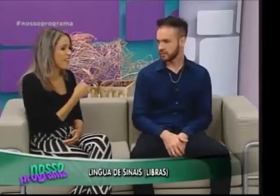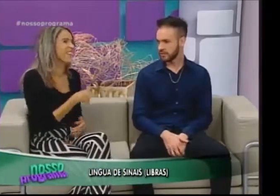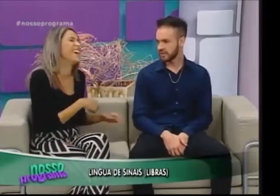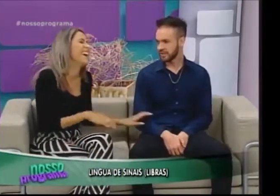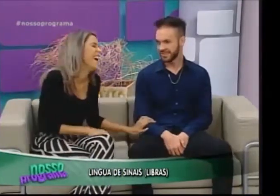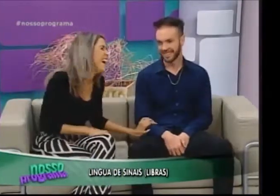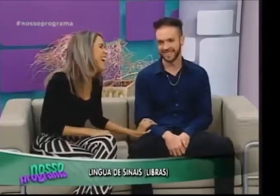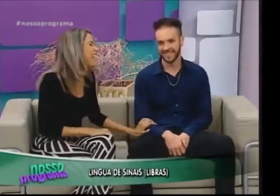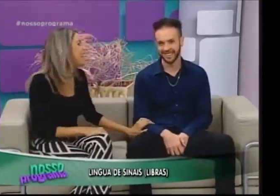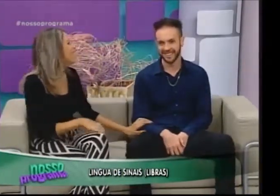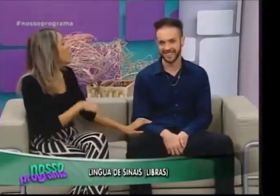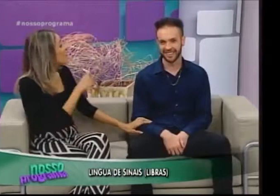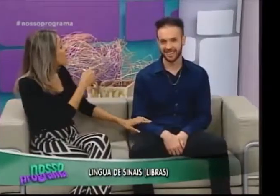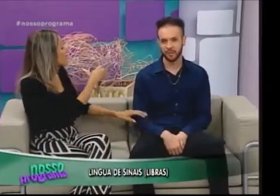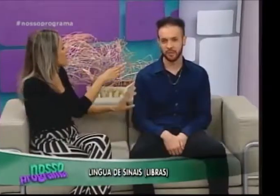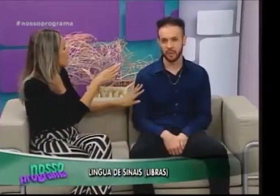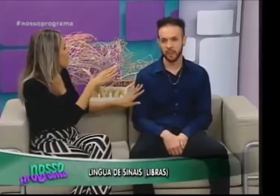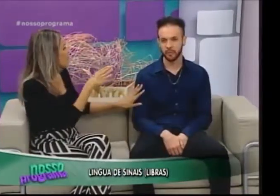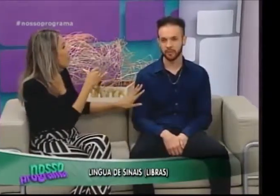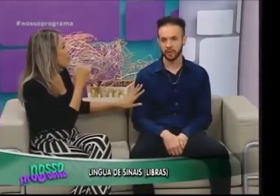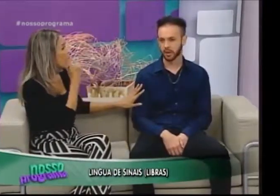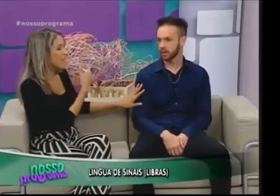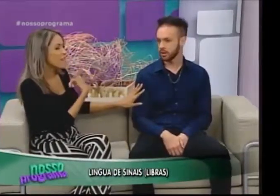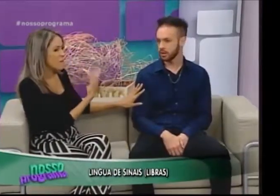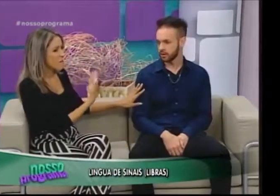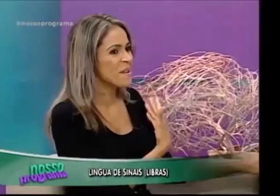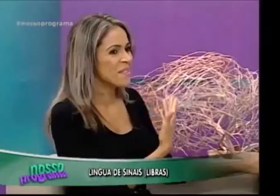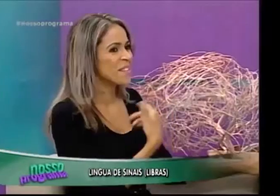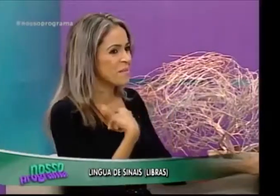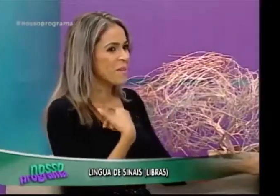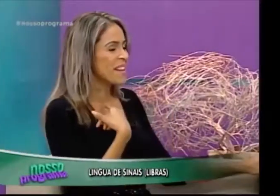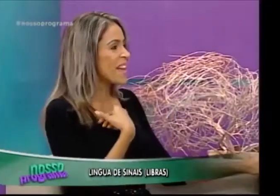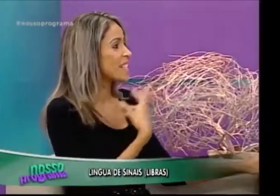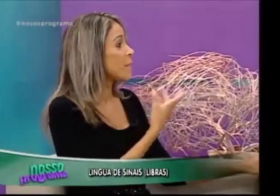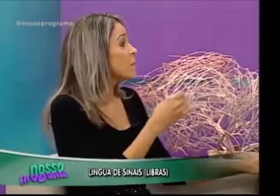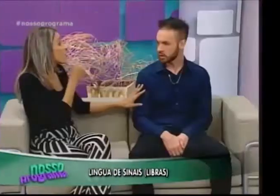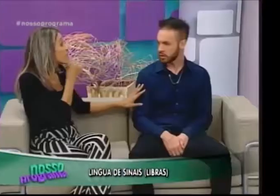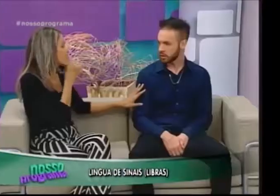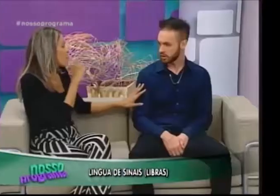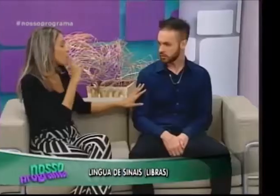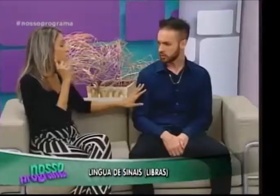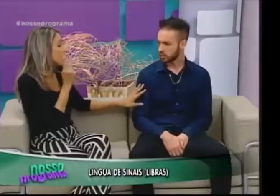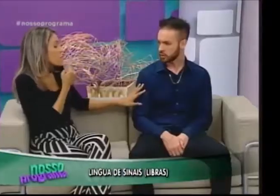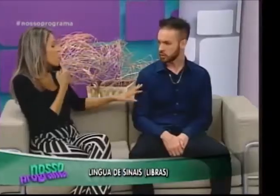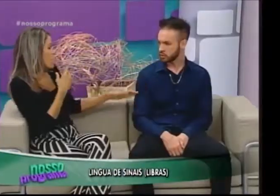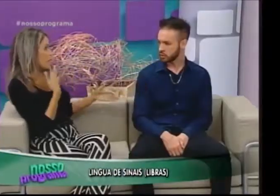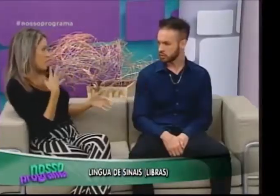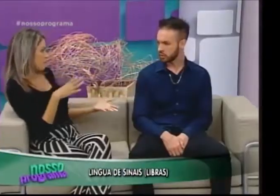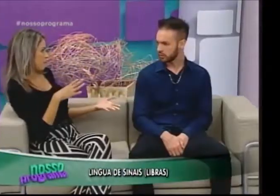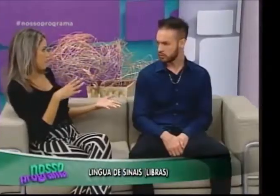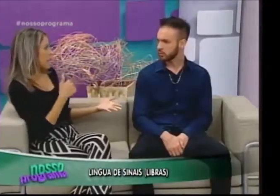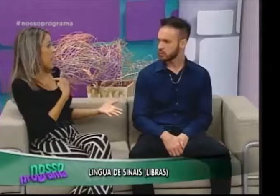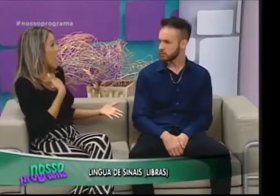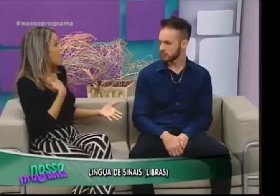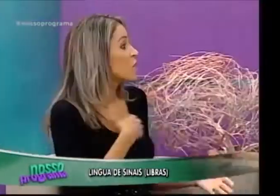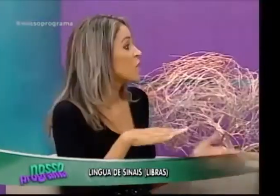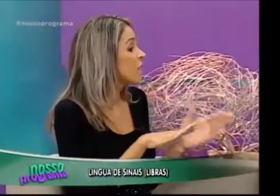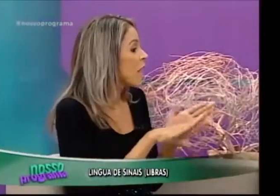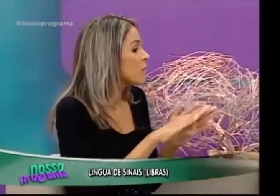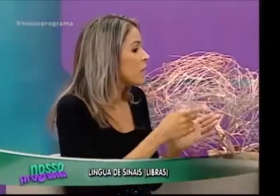vai. Mas é que ele é meu primo, então ele me conhece. Mas, por exemplo, você não me conhece. Aí eu vou chegar e eu